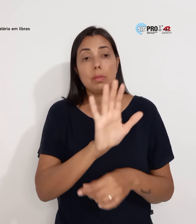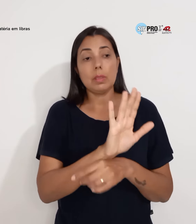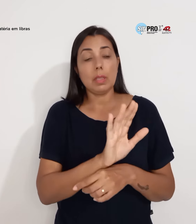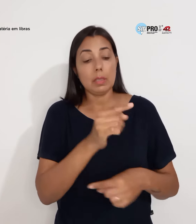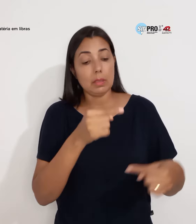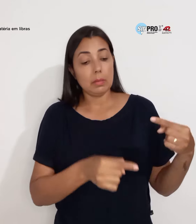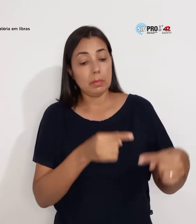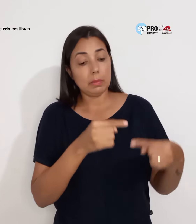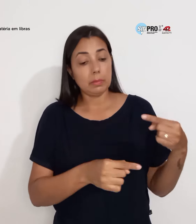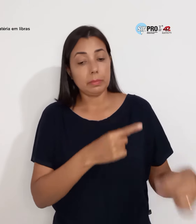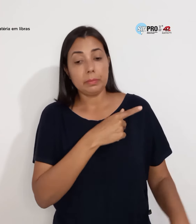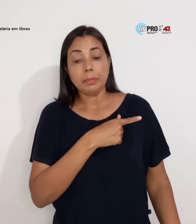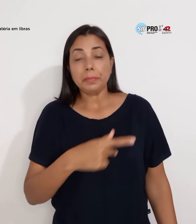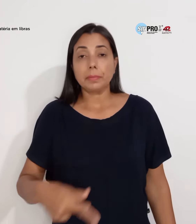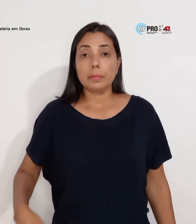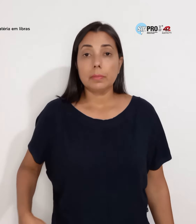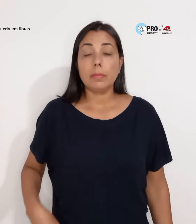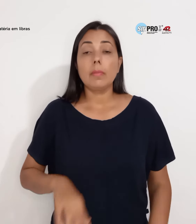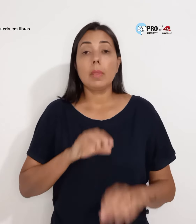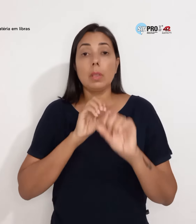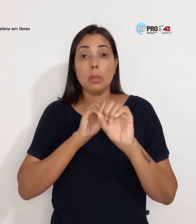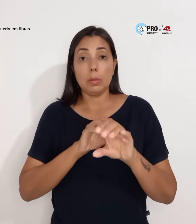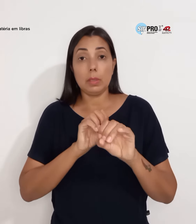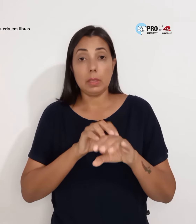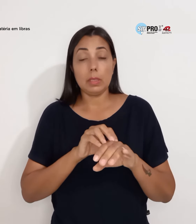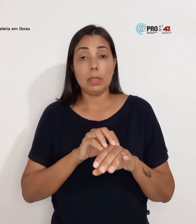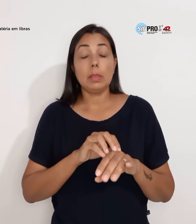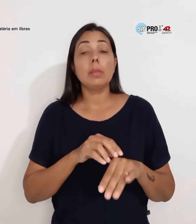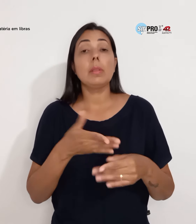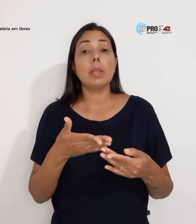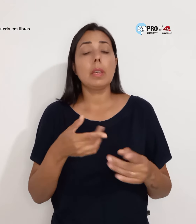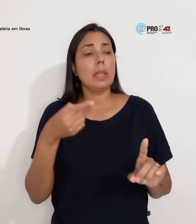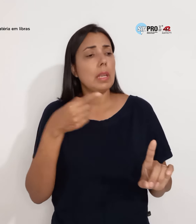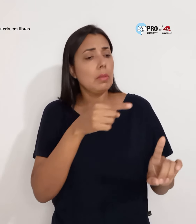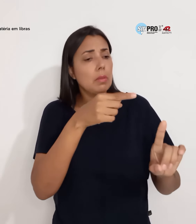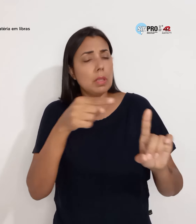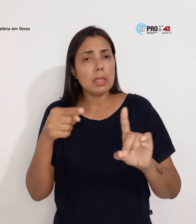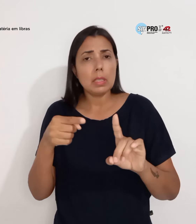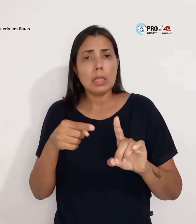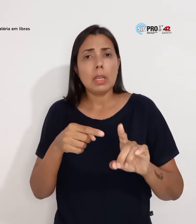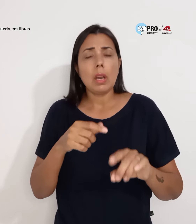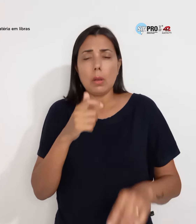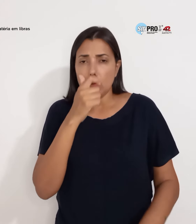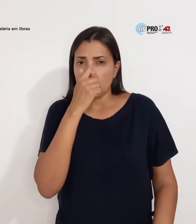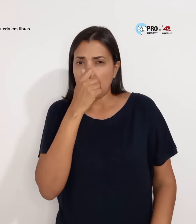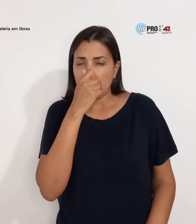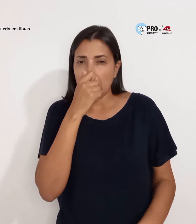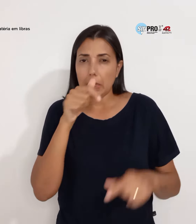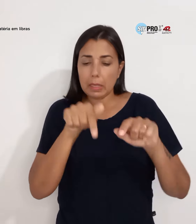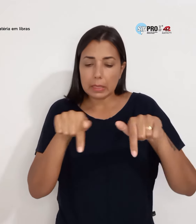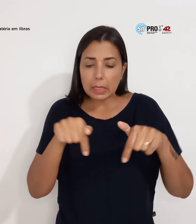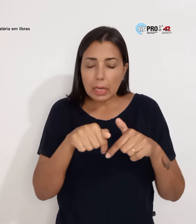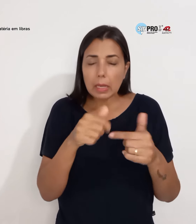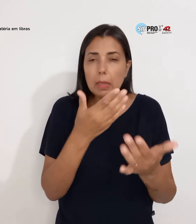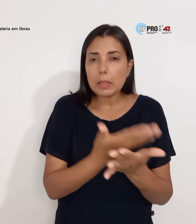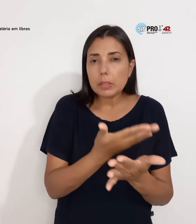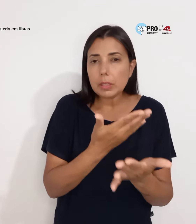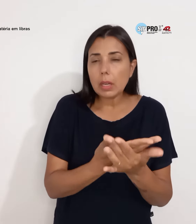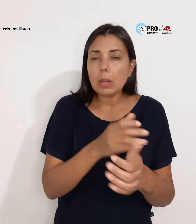em políticas públicas. Na educação, a tática é a superlotação das salas de aula para impor um